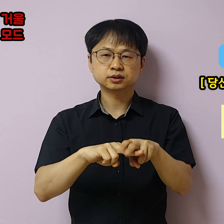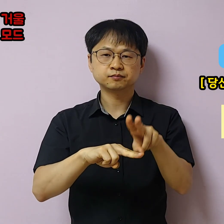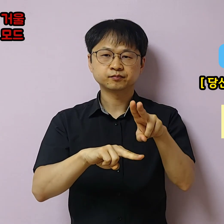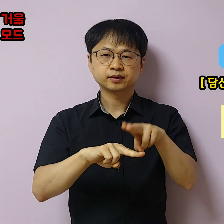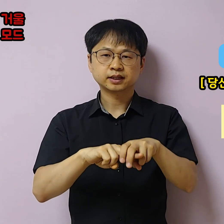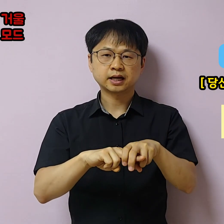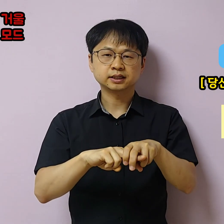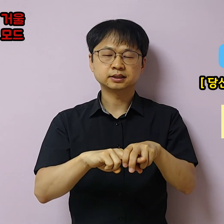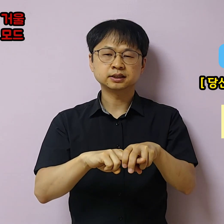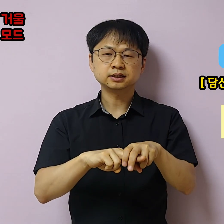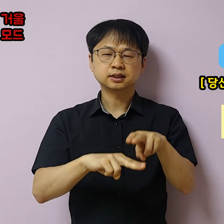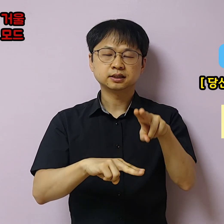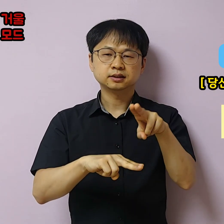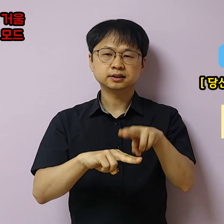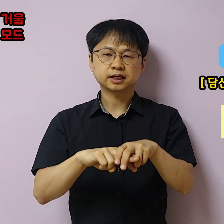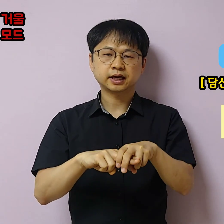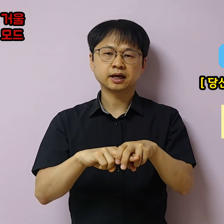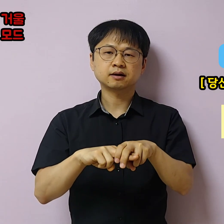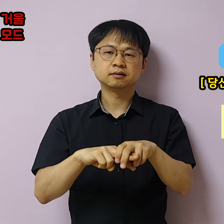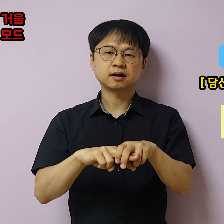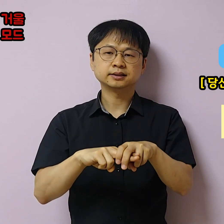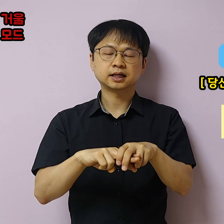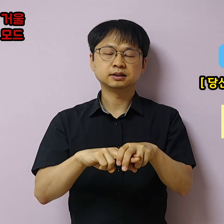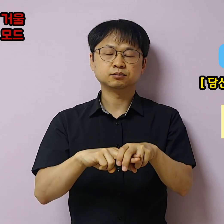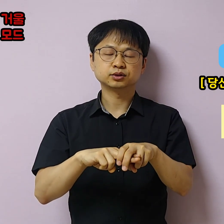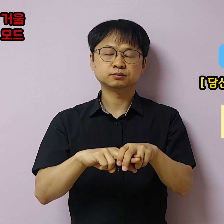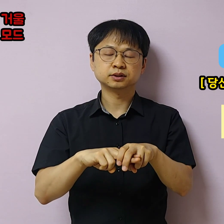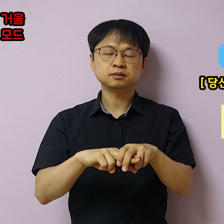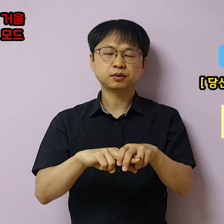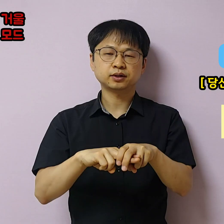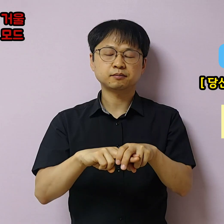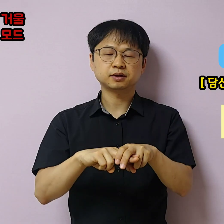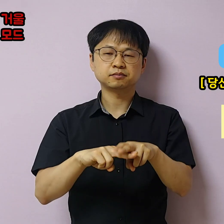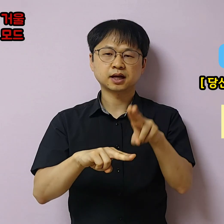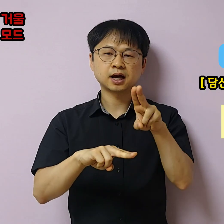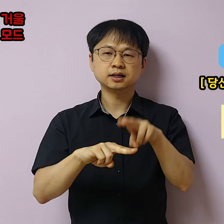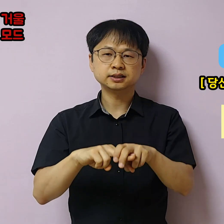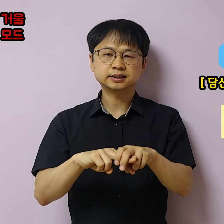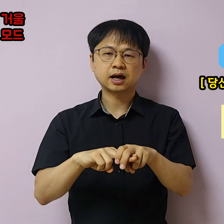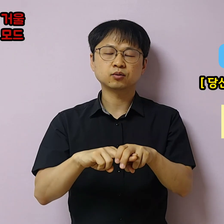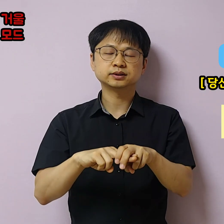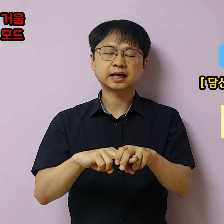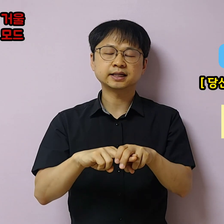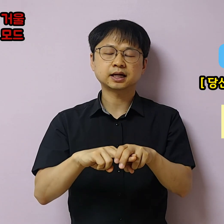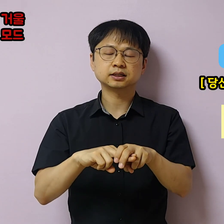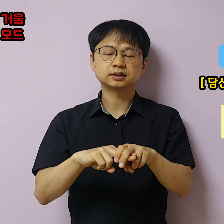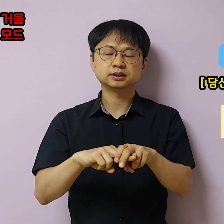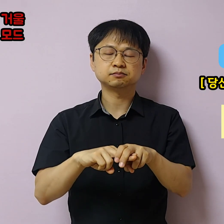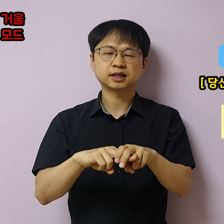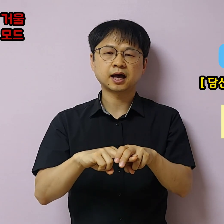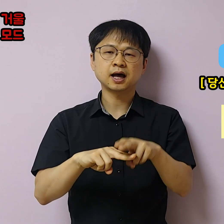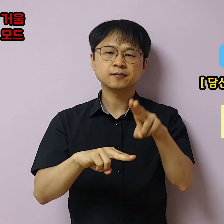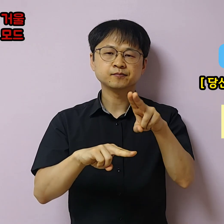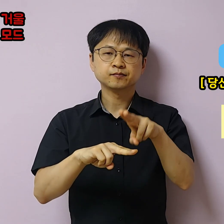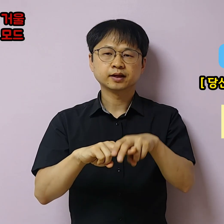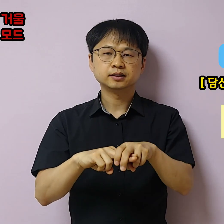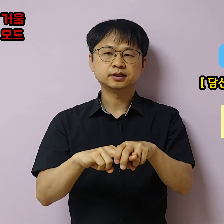모습, 다리를 의자에 걸터 앉아 있는 모습을 표현하면 됩니다. 의자 혹은 자리라는 뜻입니다.